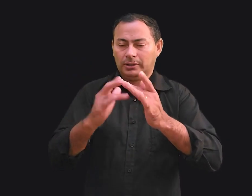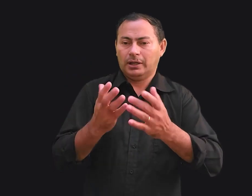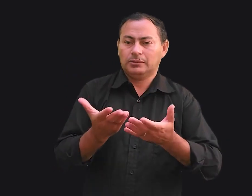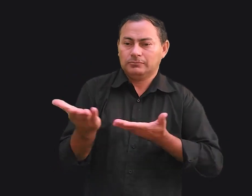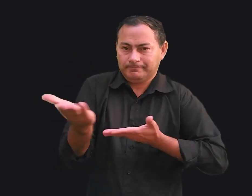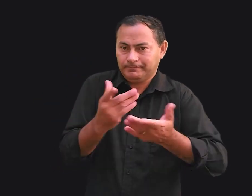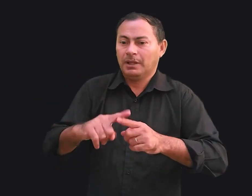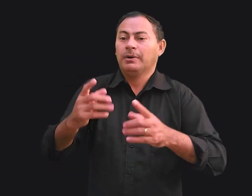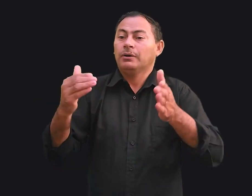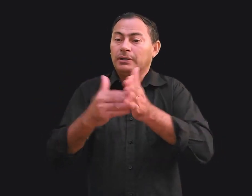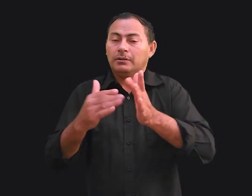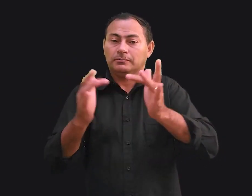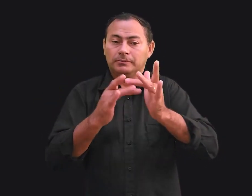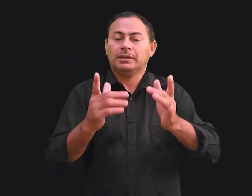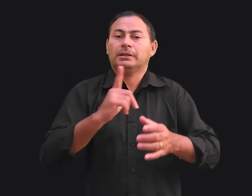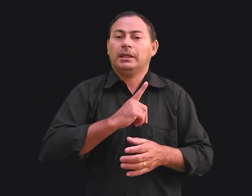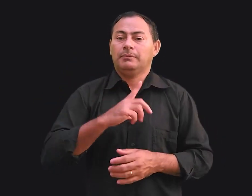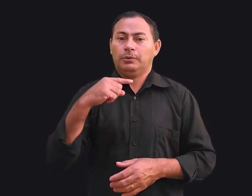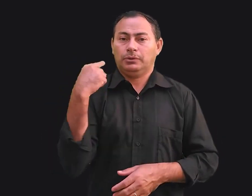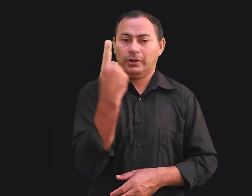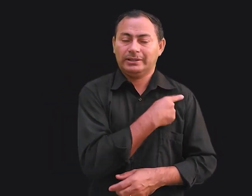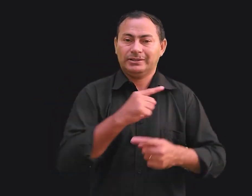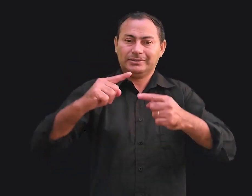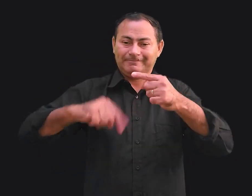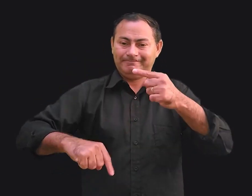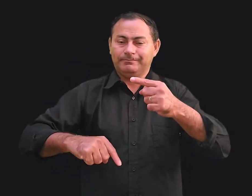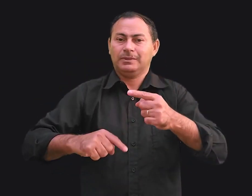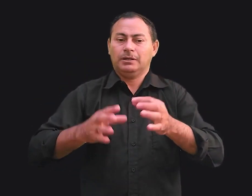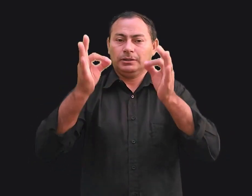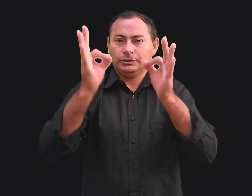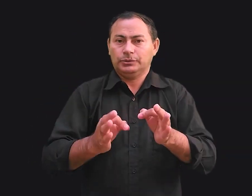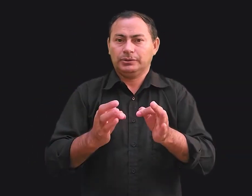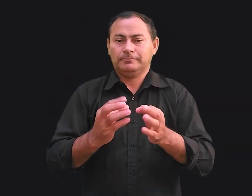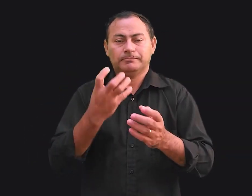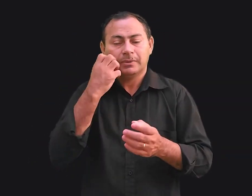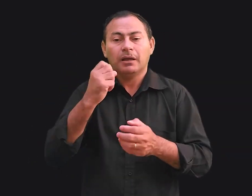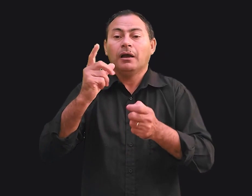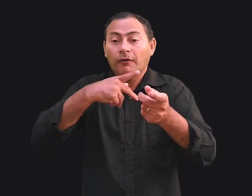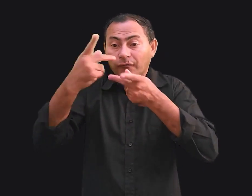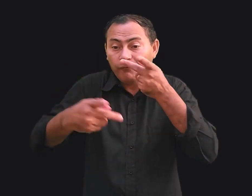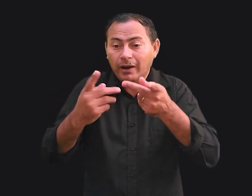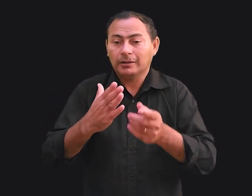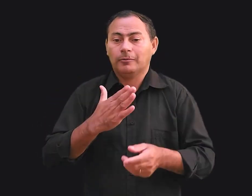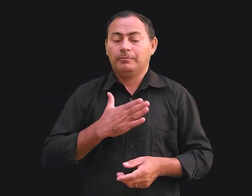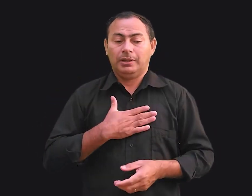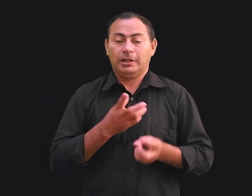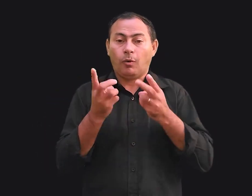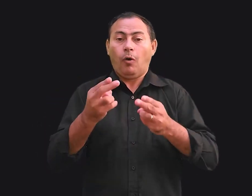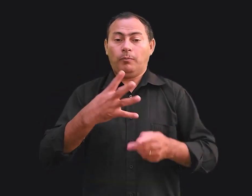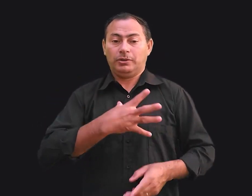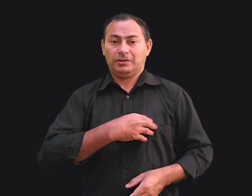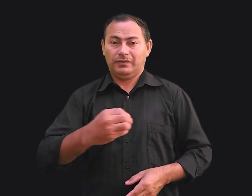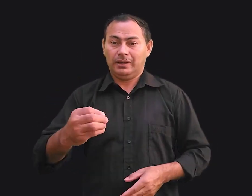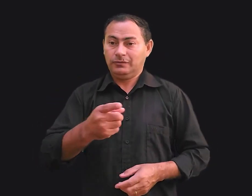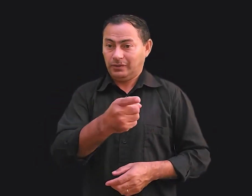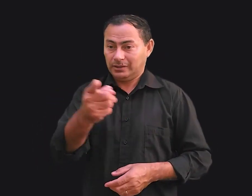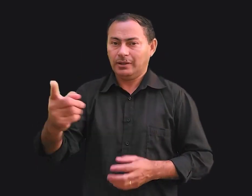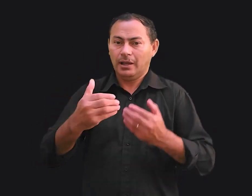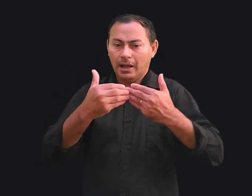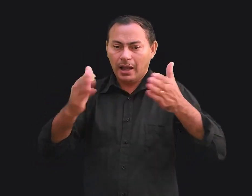mas vocês estão limitando o afeto que têm por nós. Numa justa compensação, falo como a meus filhos. Abram